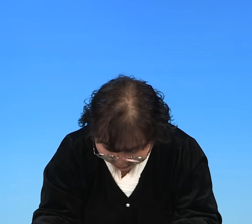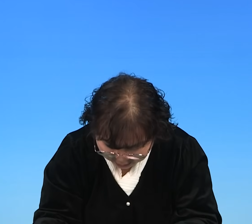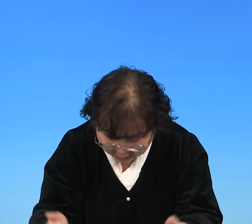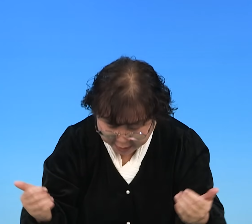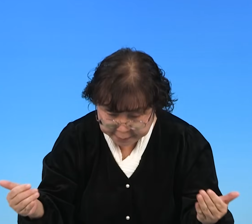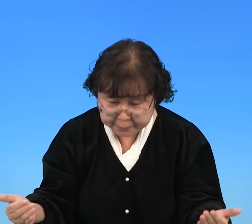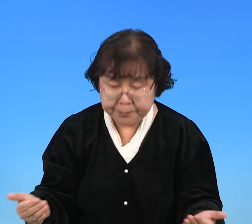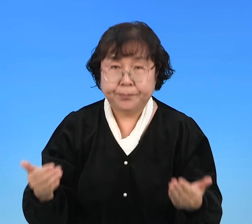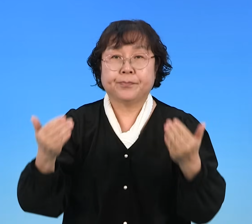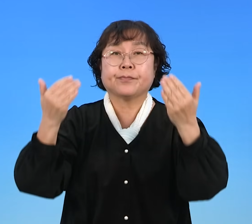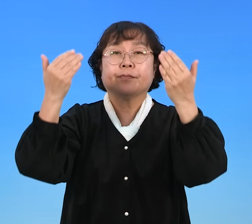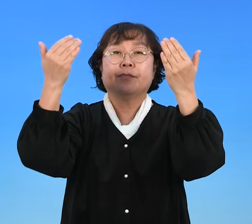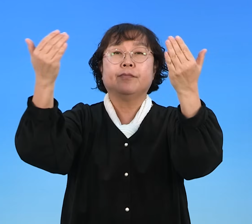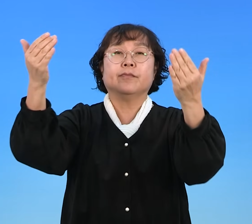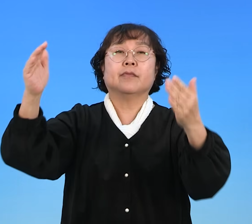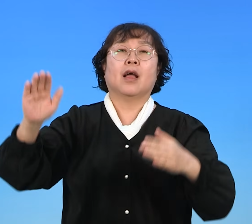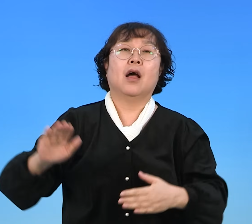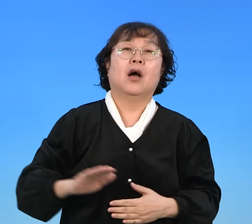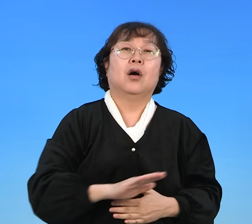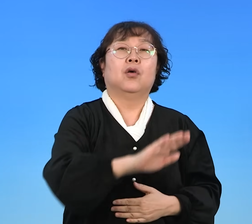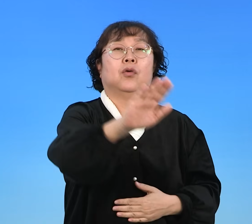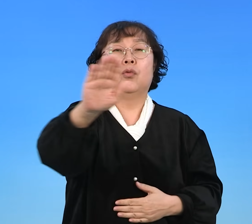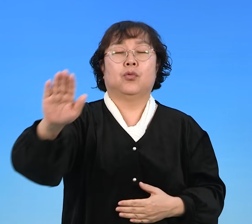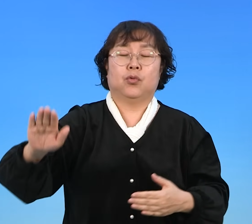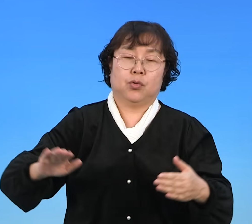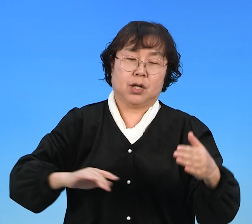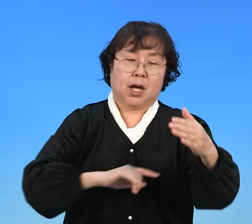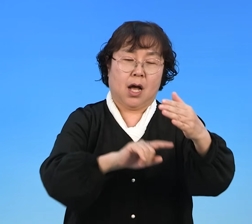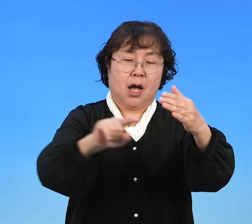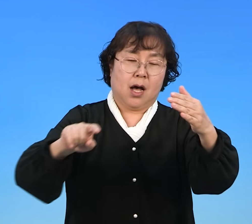우리 가운데 역사하신